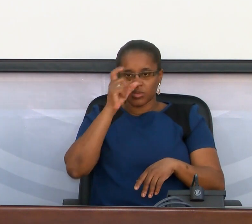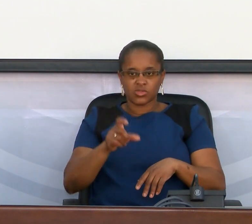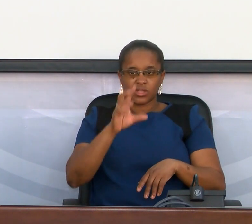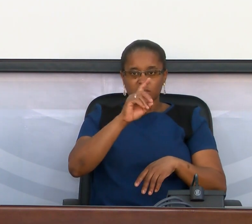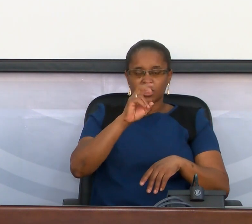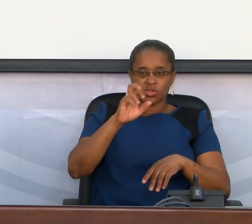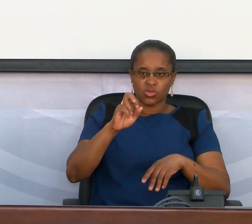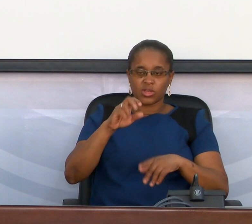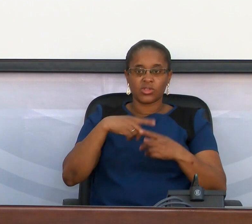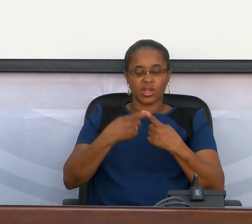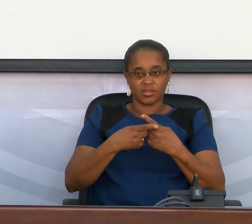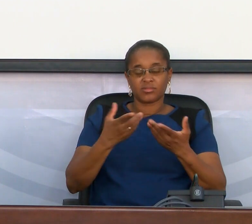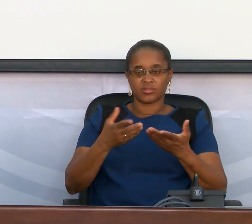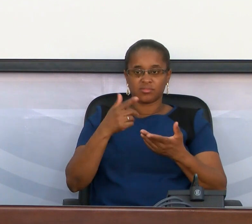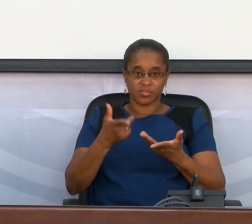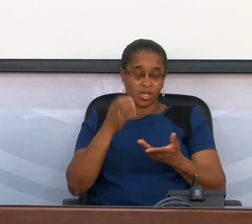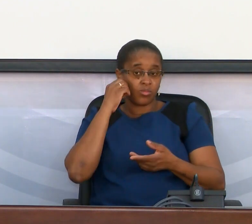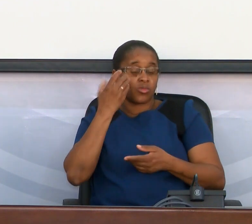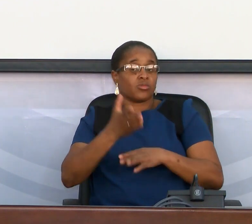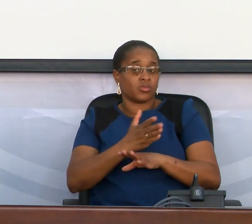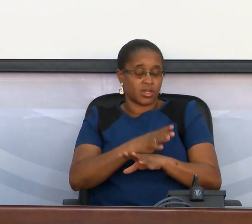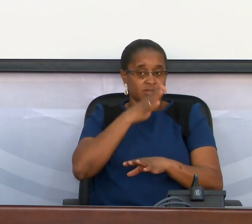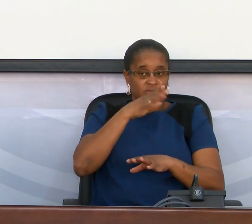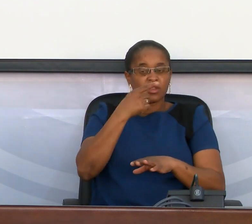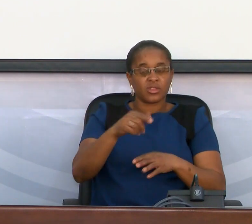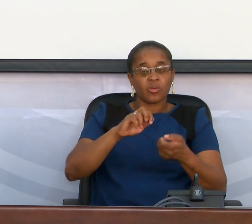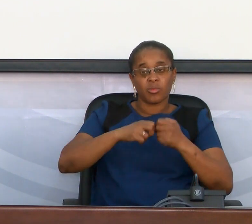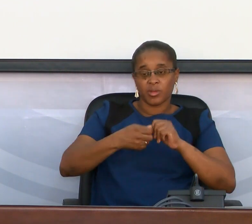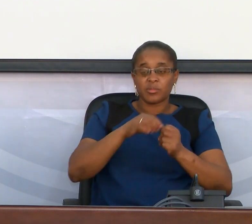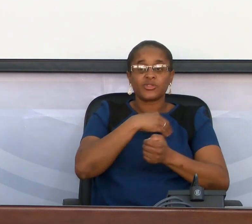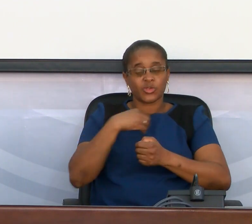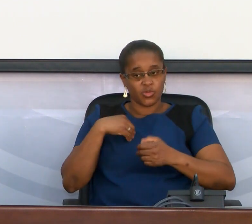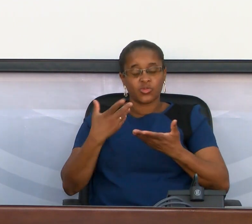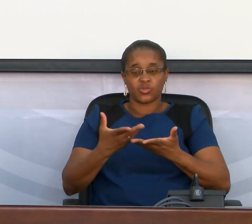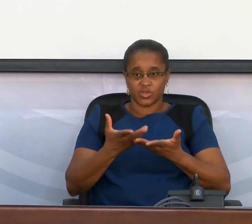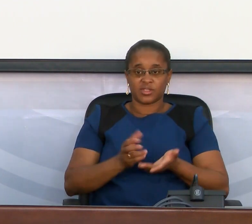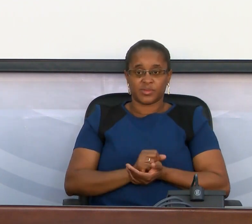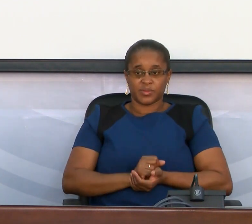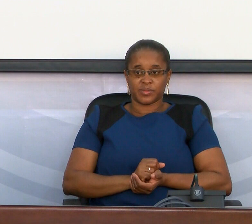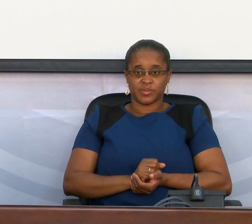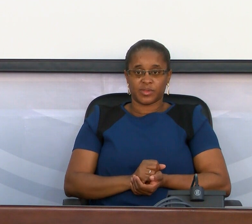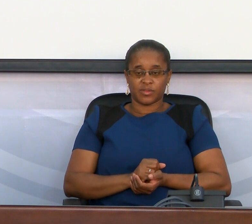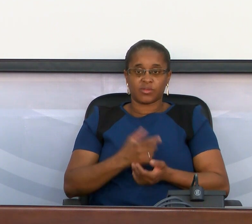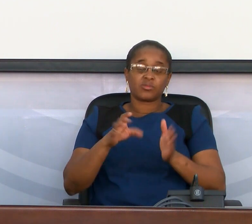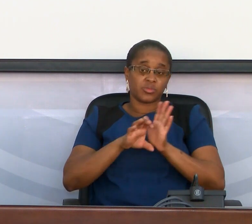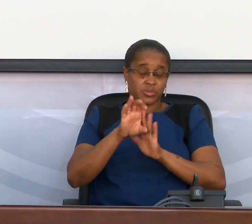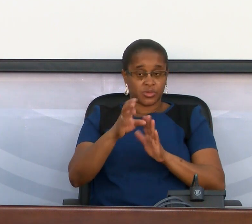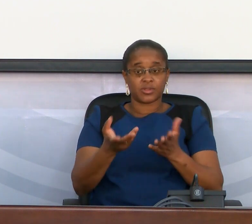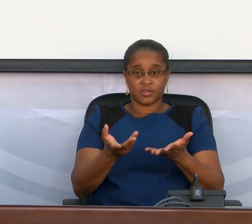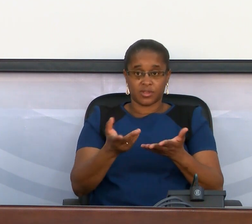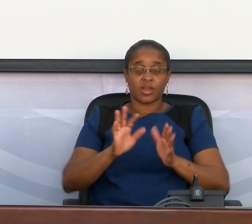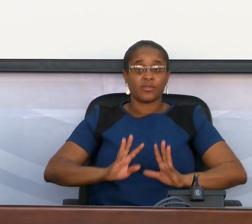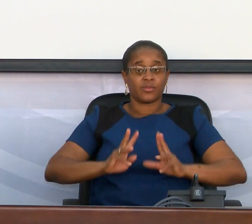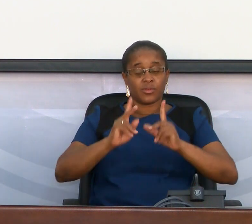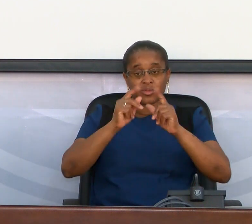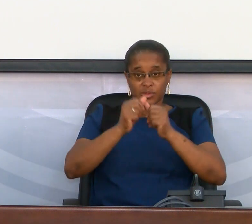idade e, como eu já disse, tem os problemas de saúde já adjacentes que vão condicionar a